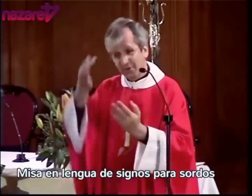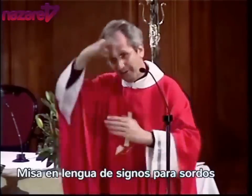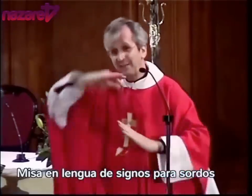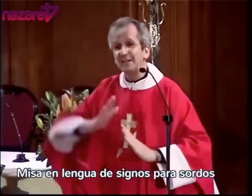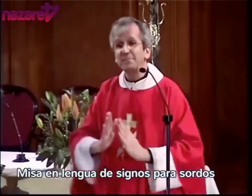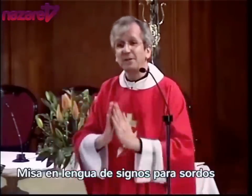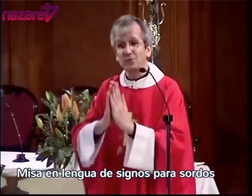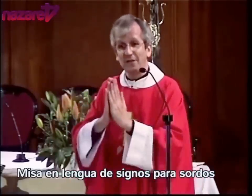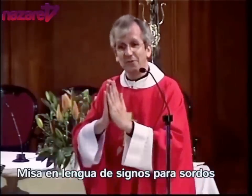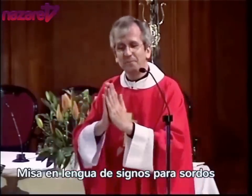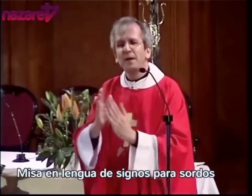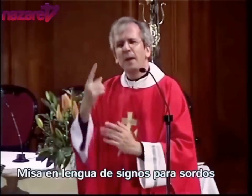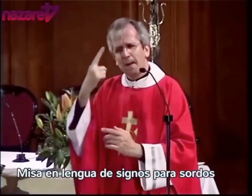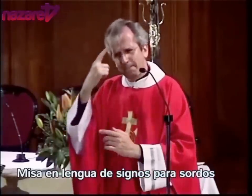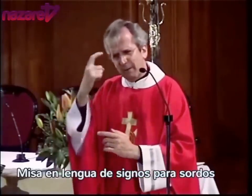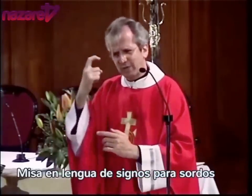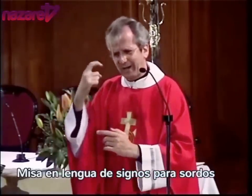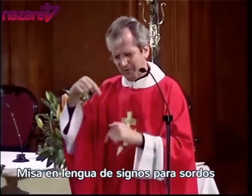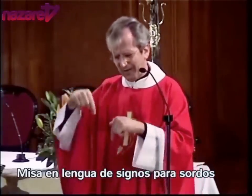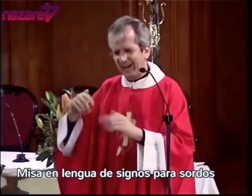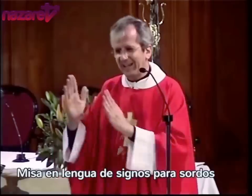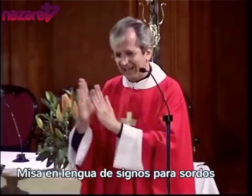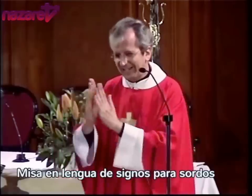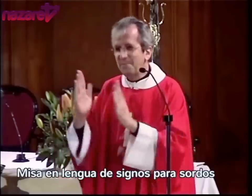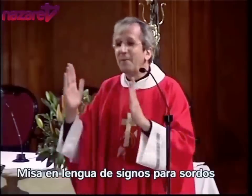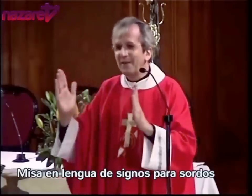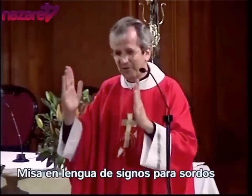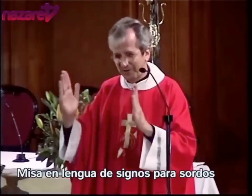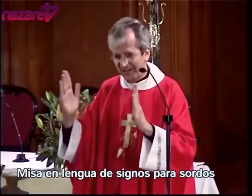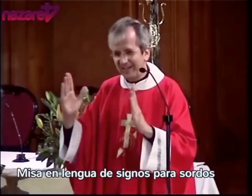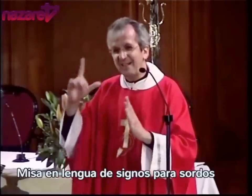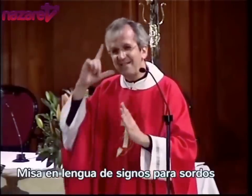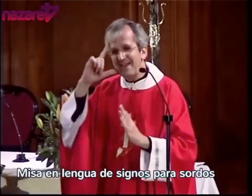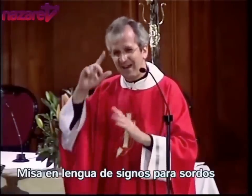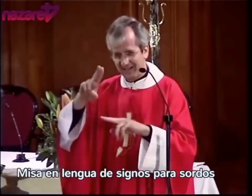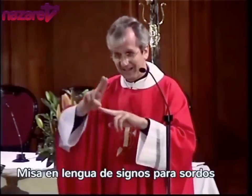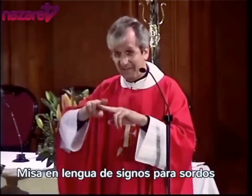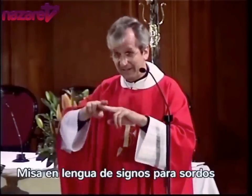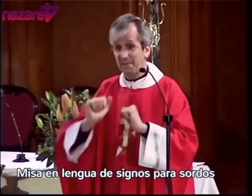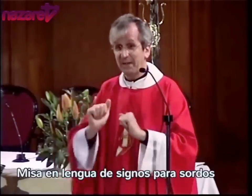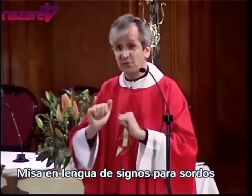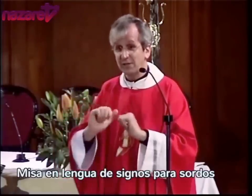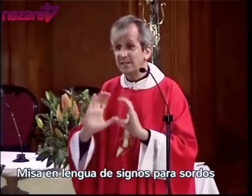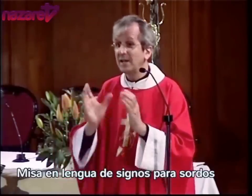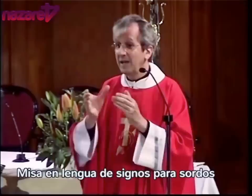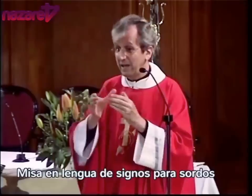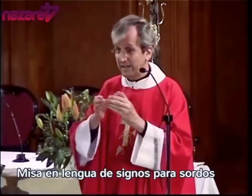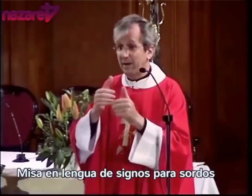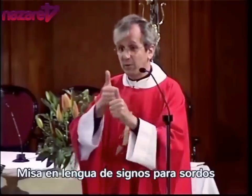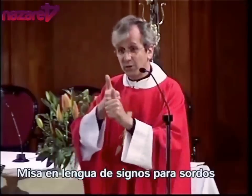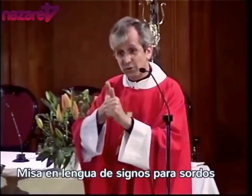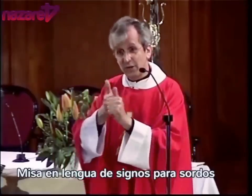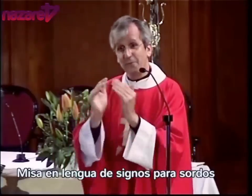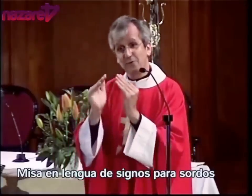la acción del Espíritu Santo. Vamos a recordar ese momento del día de la fiesta de Pentecostés.